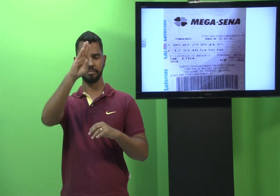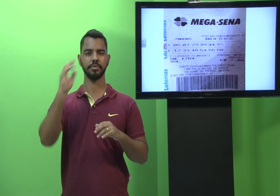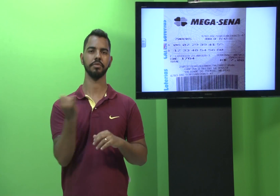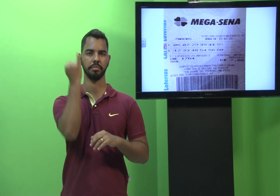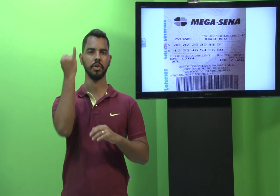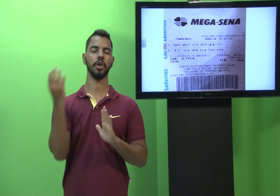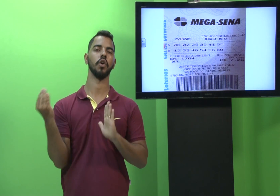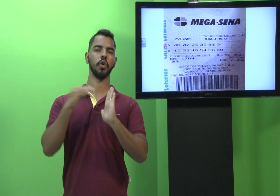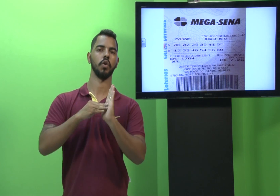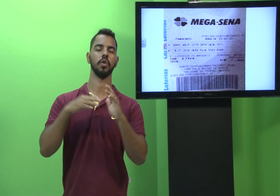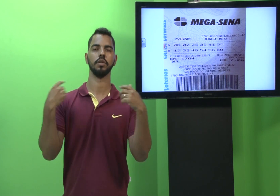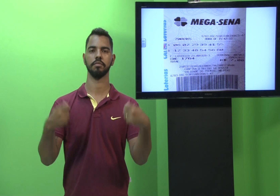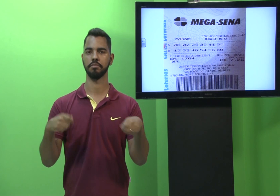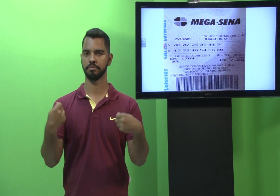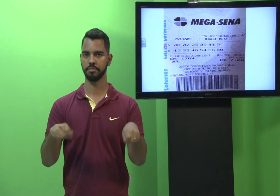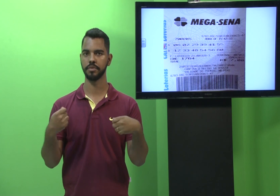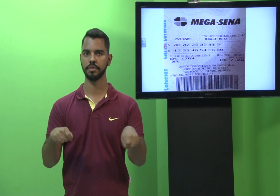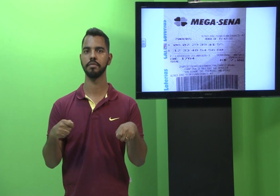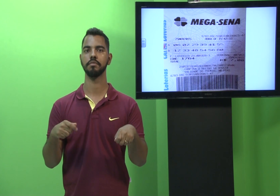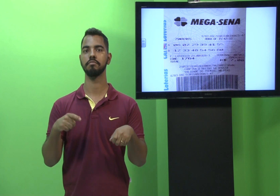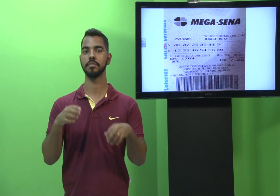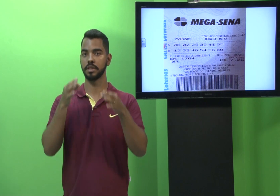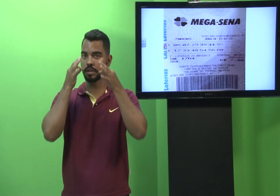Aqui nós temos um bilhete de loteria,